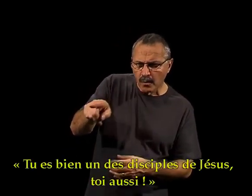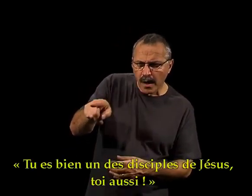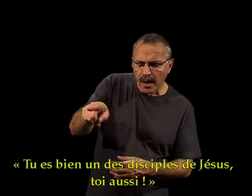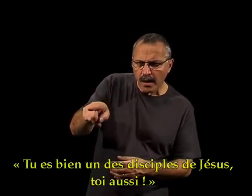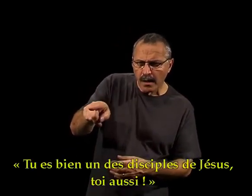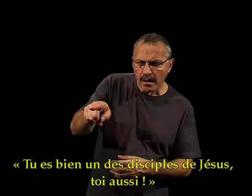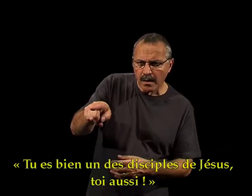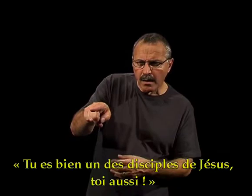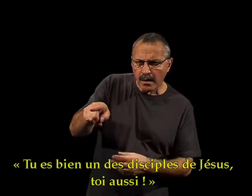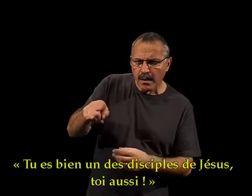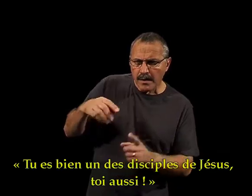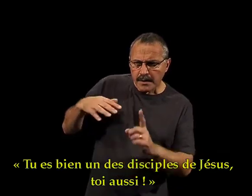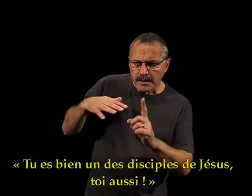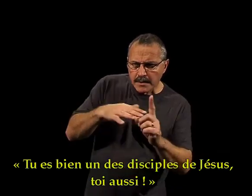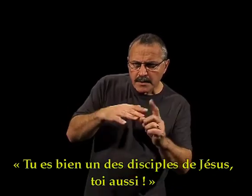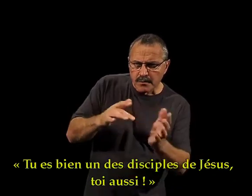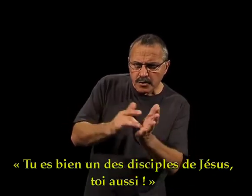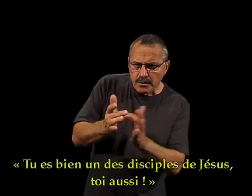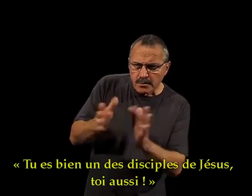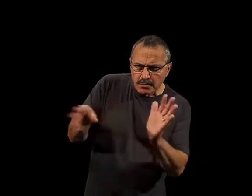des disciples de Jésus, toi aussi. »